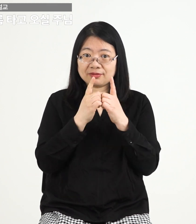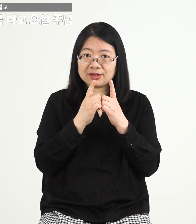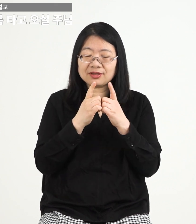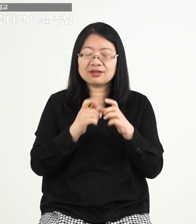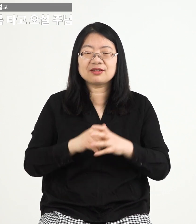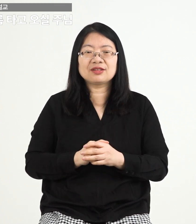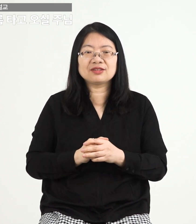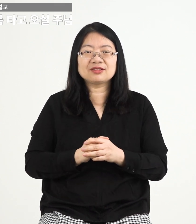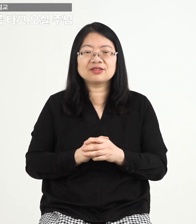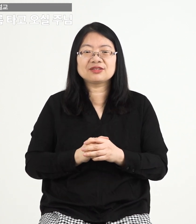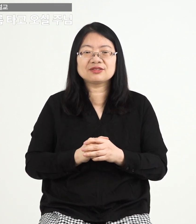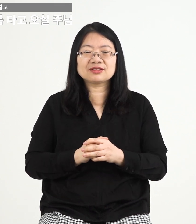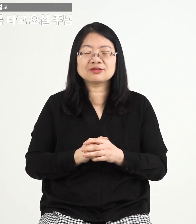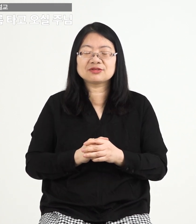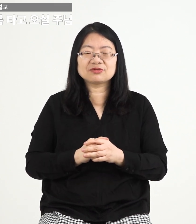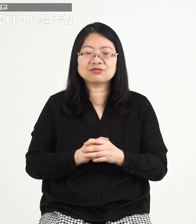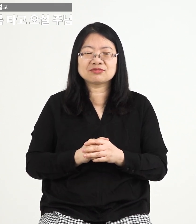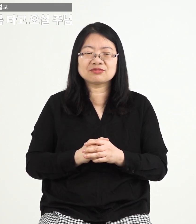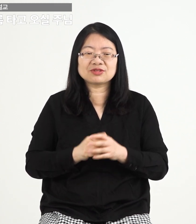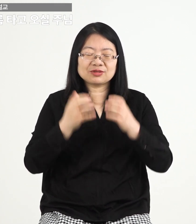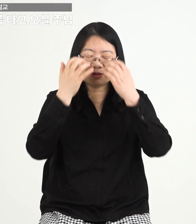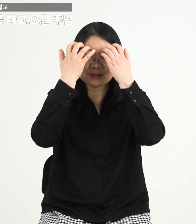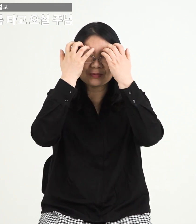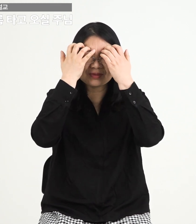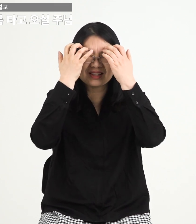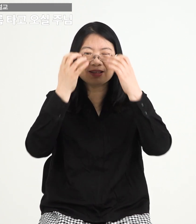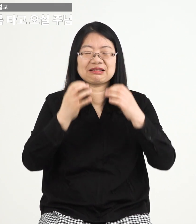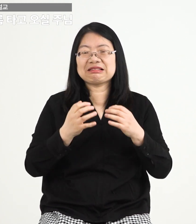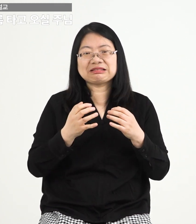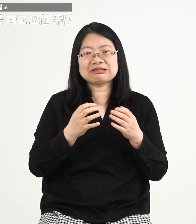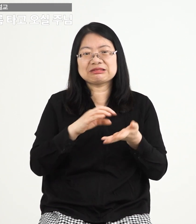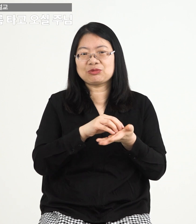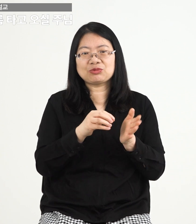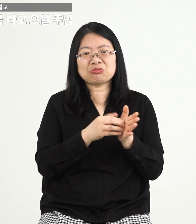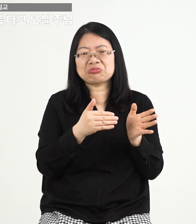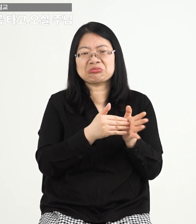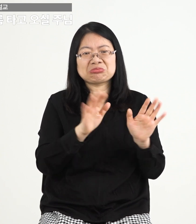그런 종이 냄새 나는 고난이 아니었습니다.